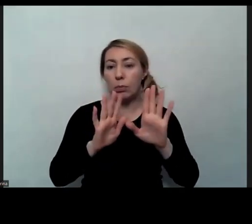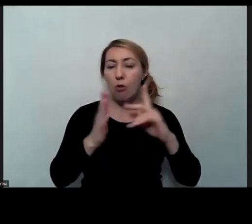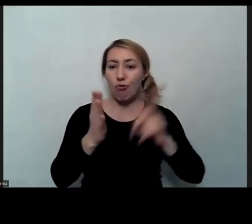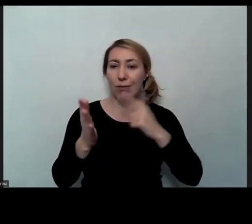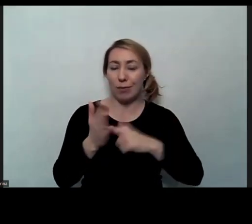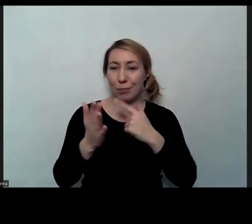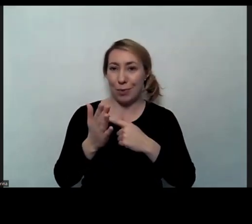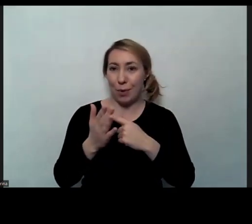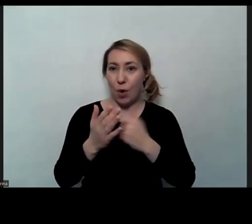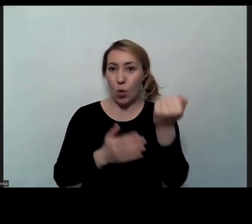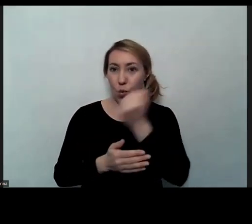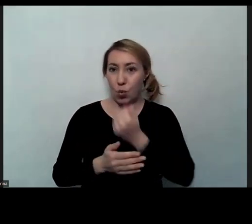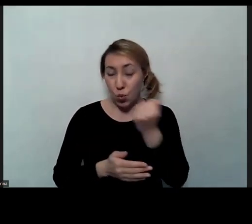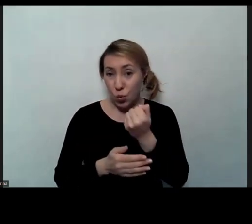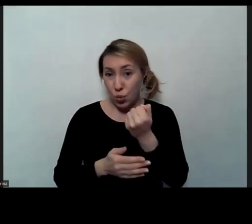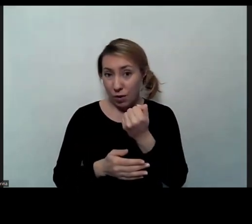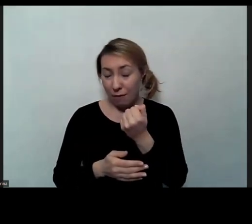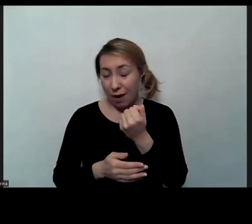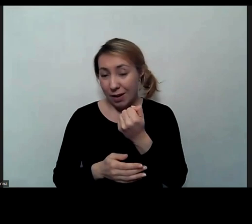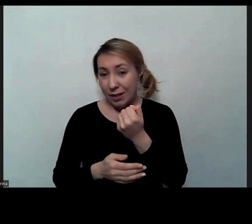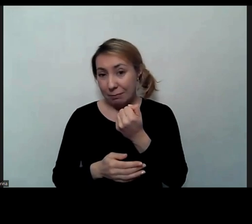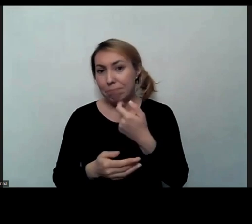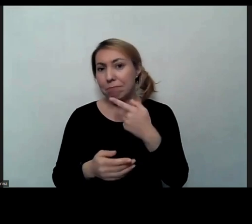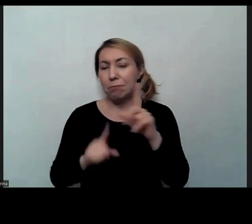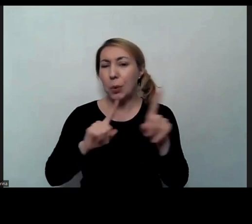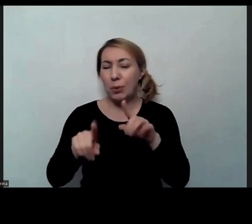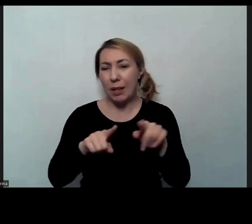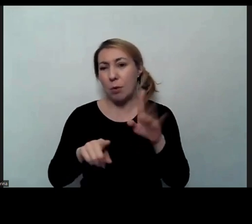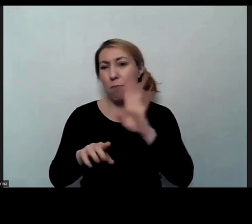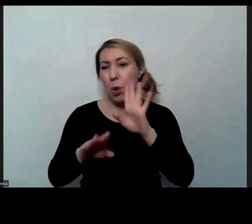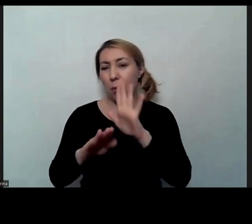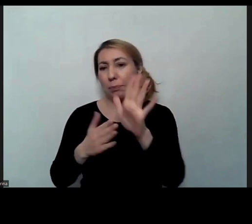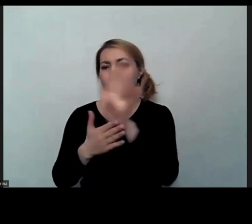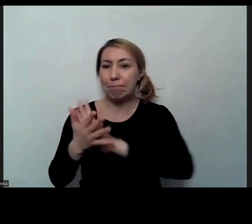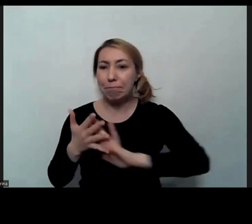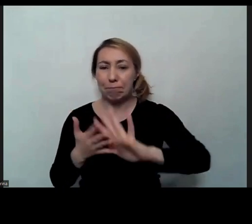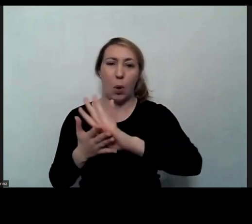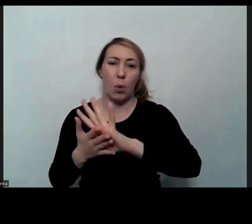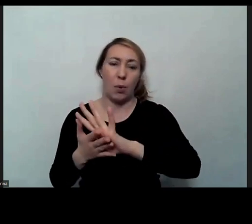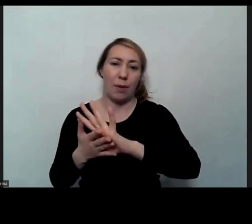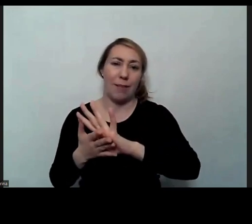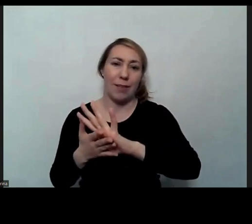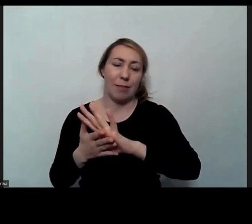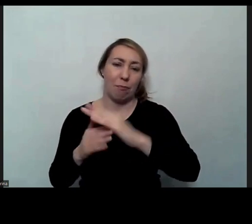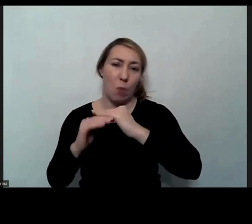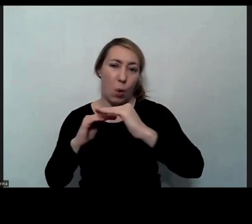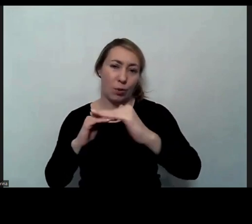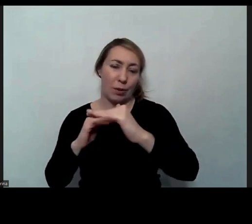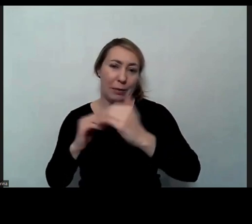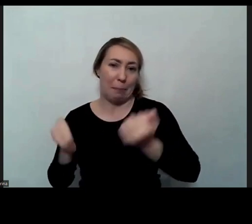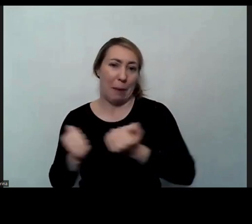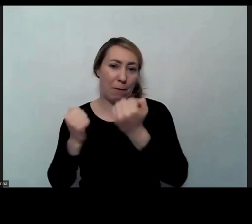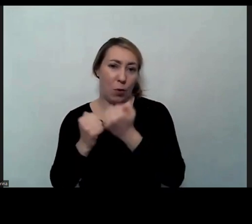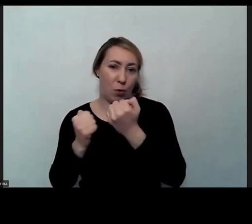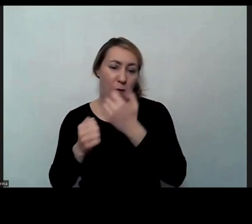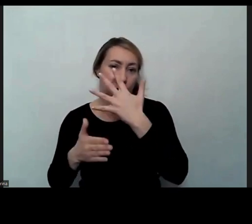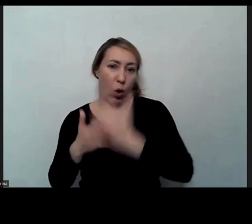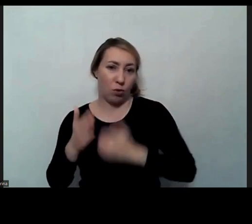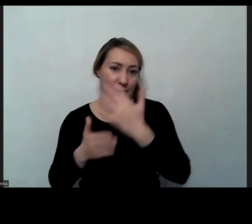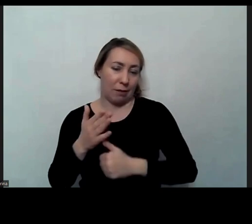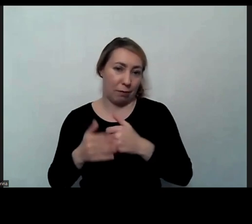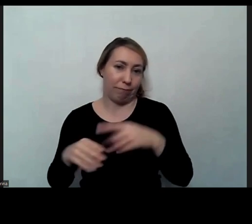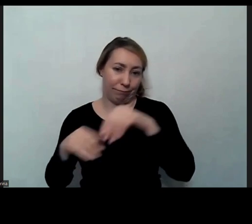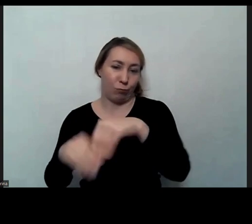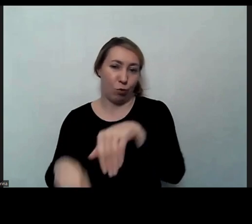częstość użycia, a zatem no, są mniej więcej z tego samego poziomu tych sprawności wykorzystywanych w